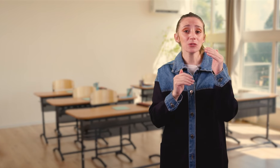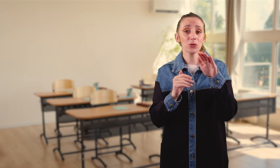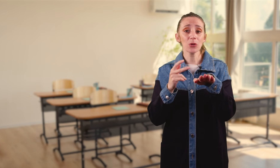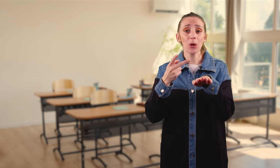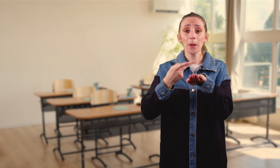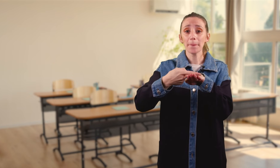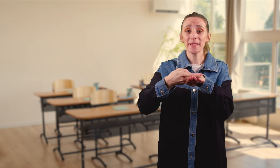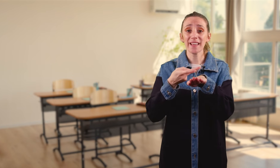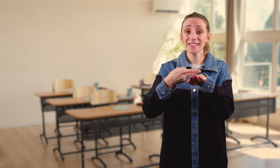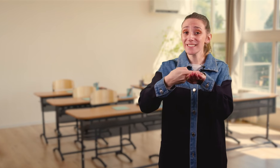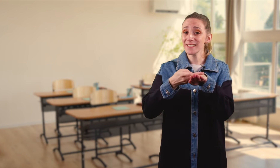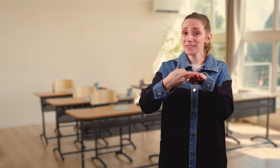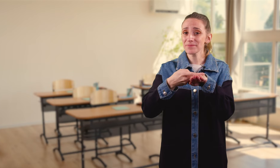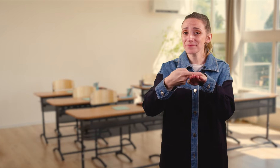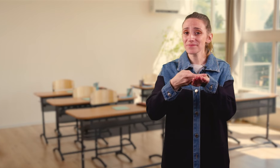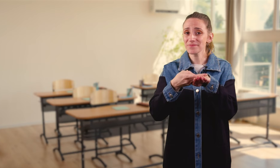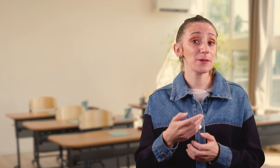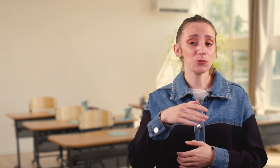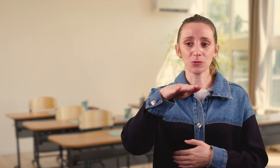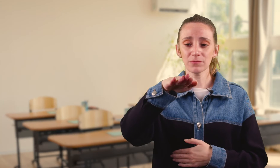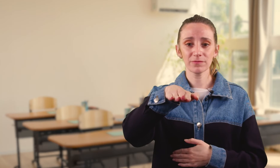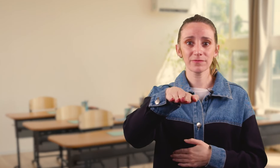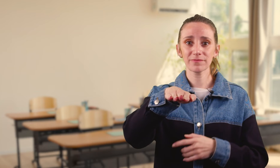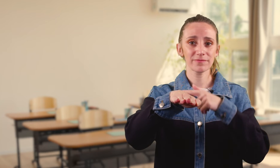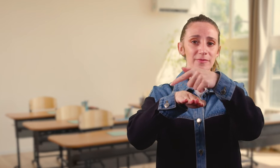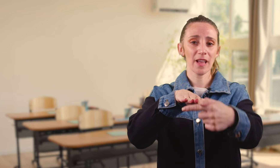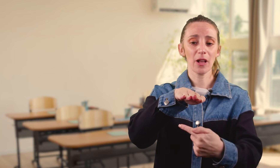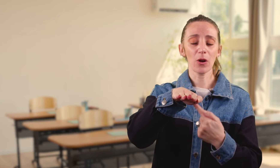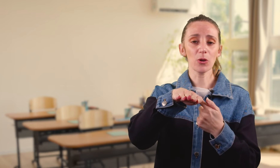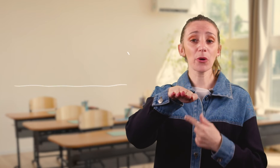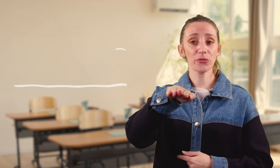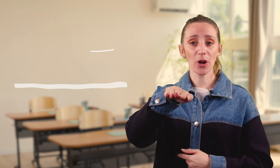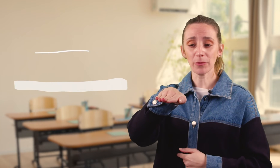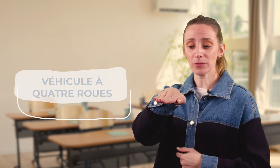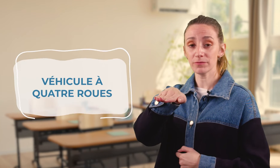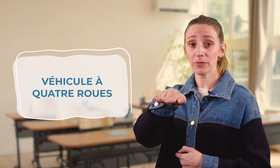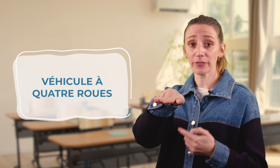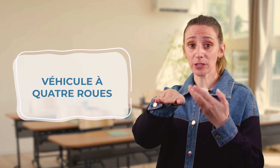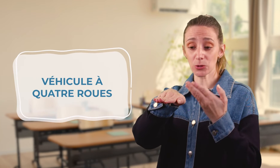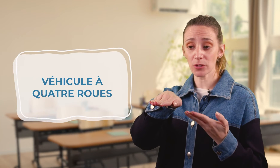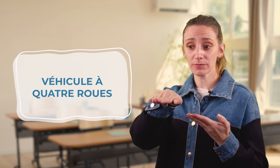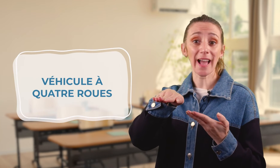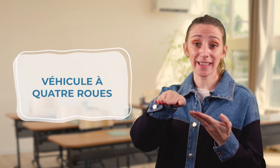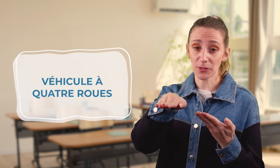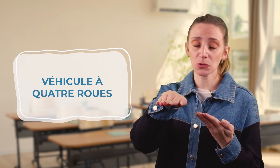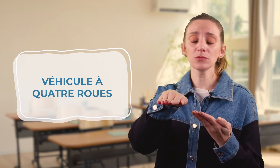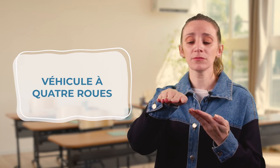de mécanicien. Et bien du coup, le proforme d'un véhicule à 4 roues